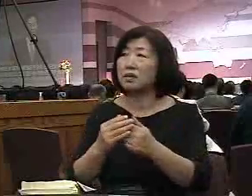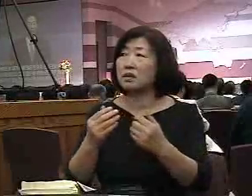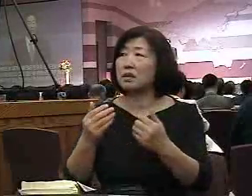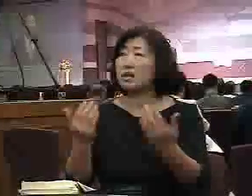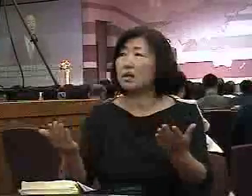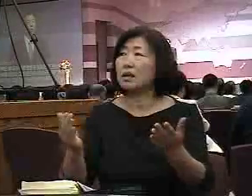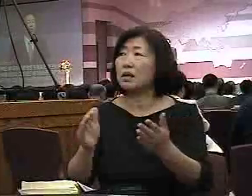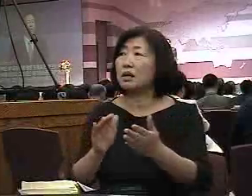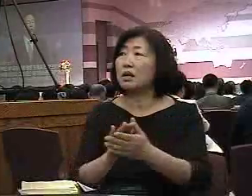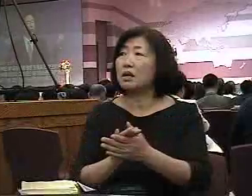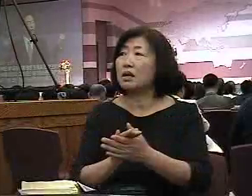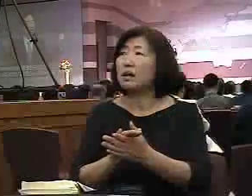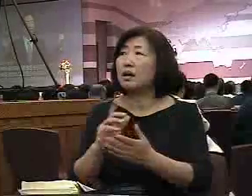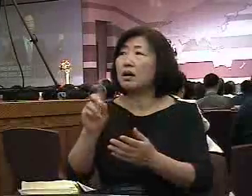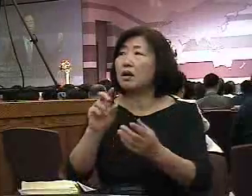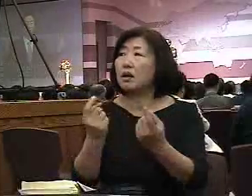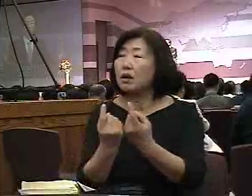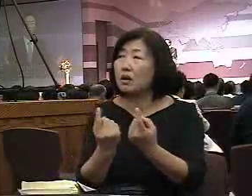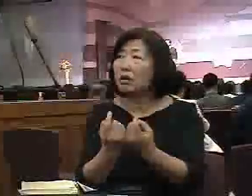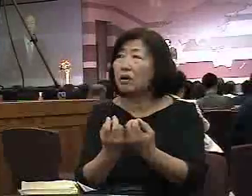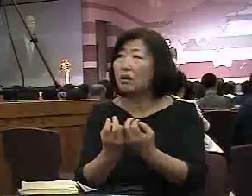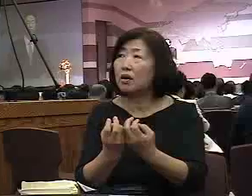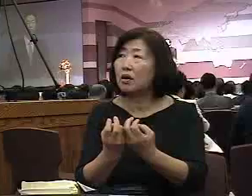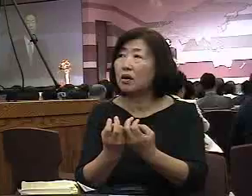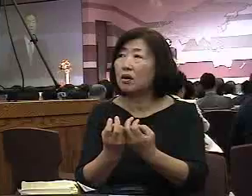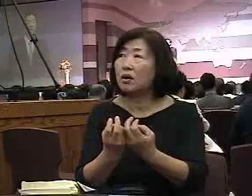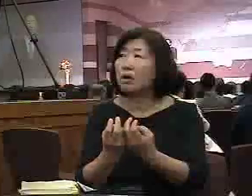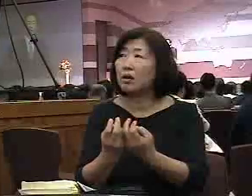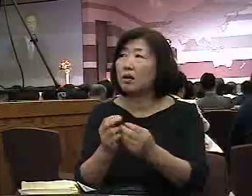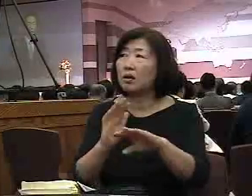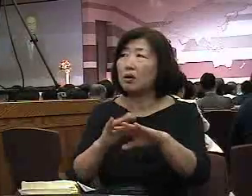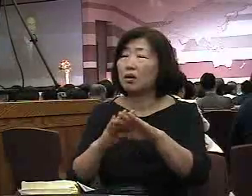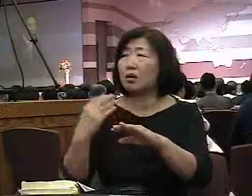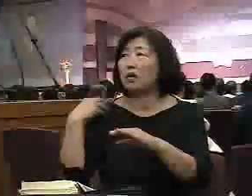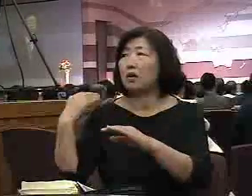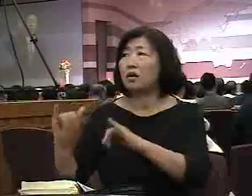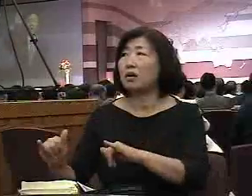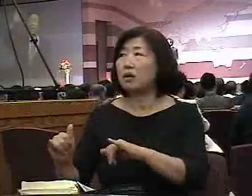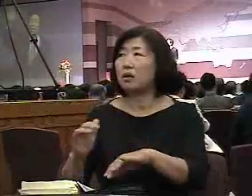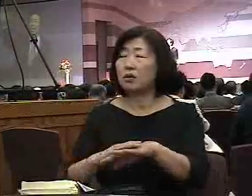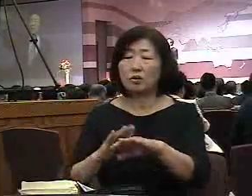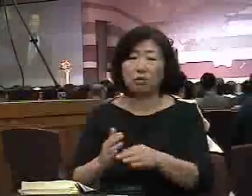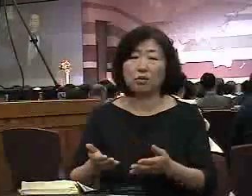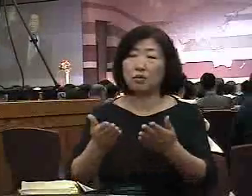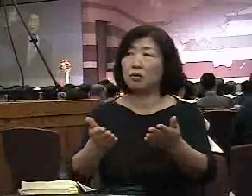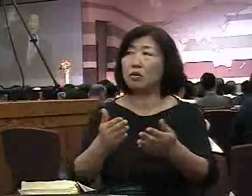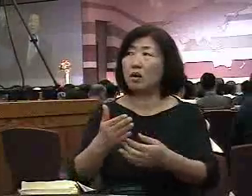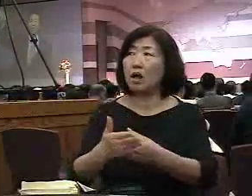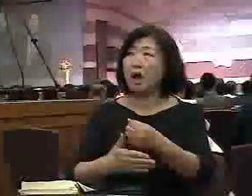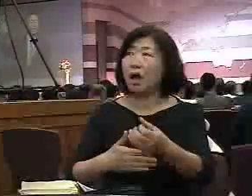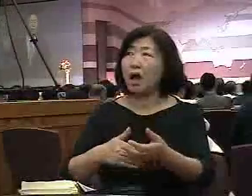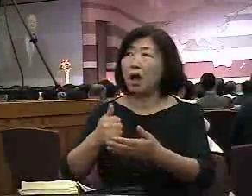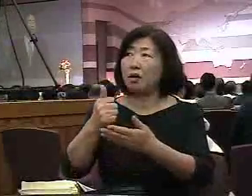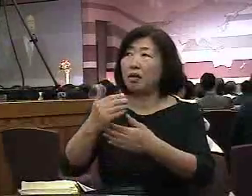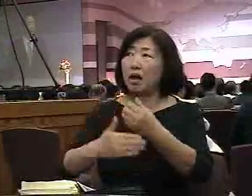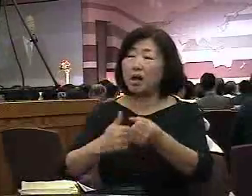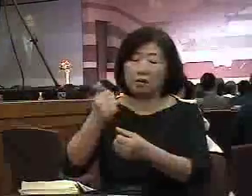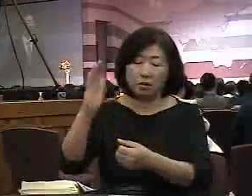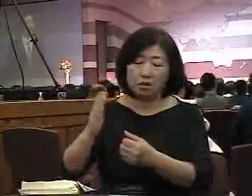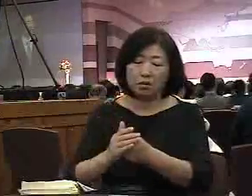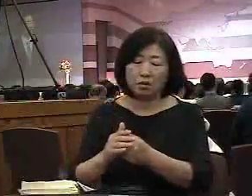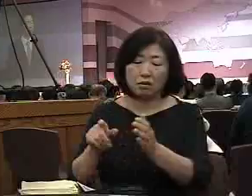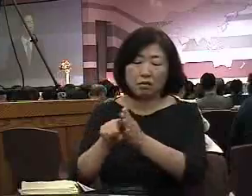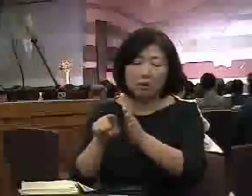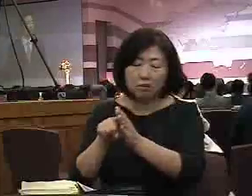이시니라. 아멘. 어떻게 하면 우리 손에 있는 것을 내려놓을 수 있냐면 그 손을 내미시는 하나님이 하나님 되시는 우리가